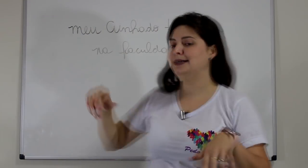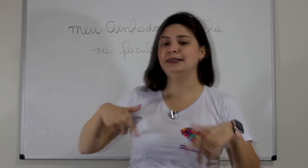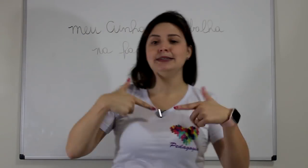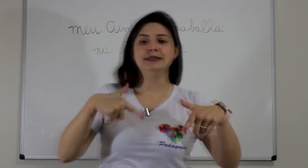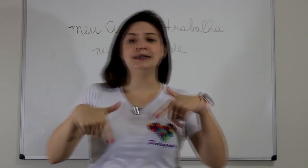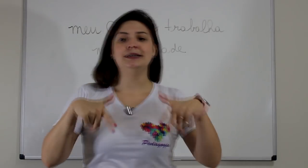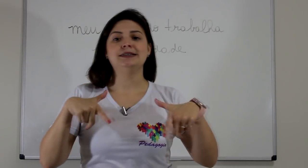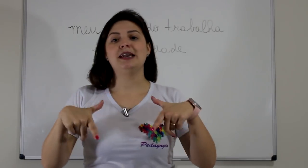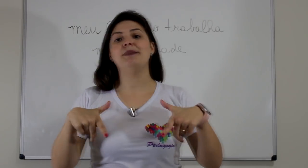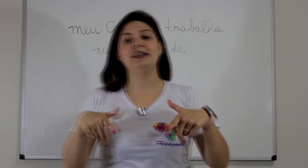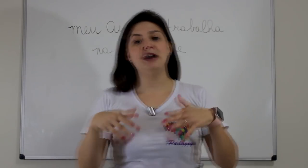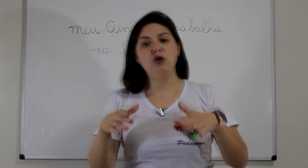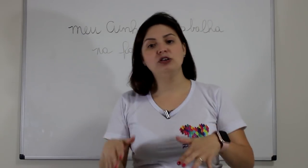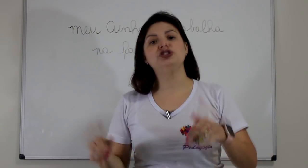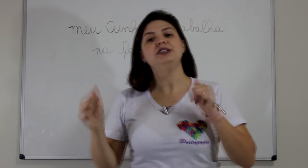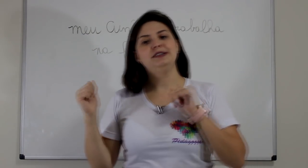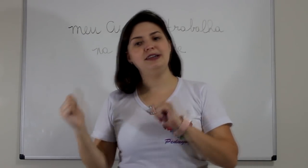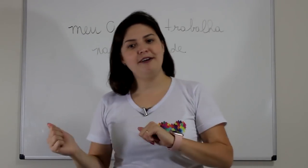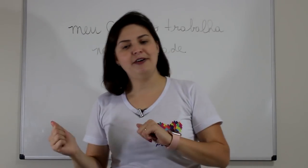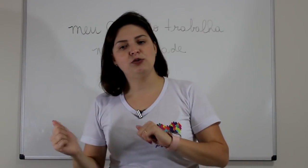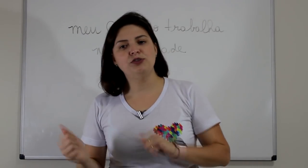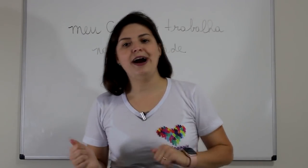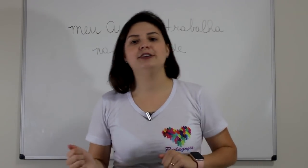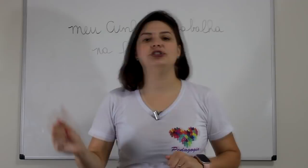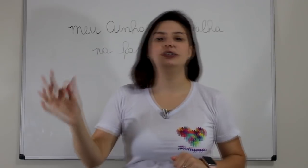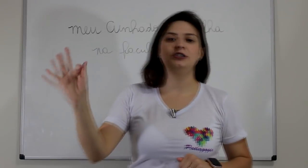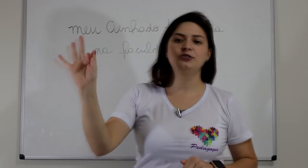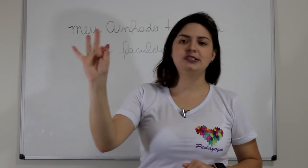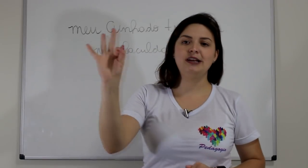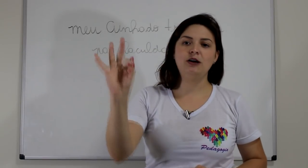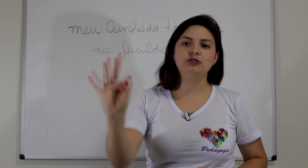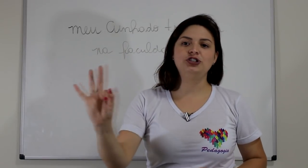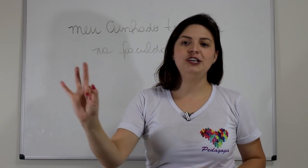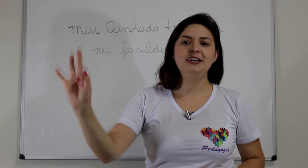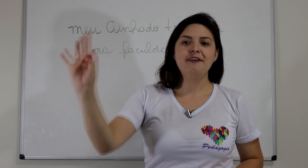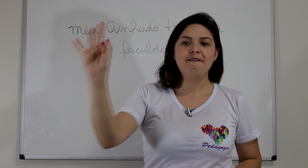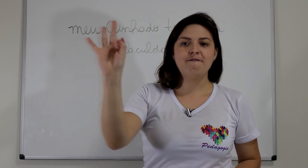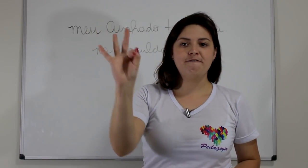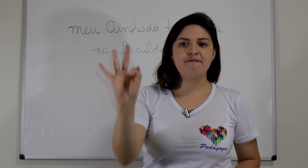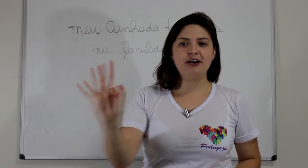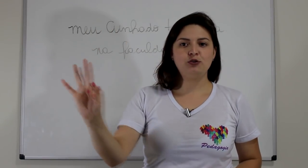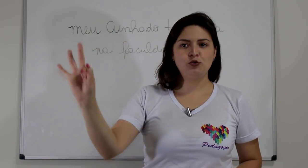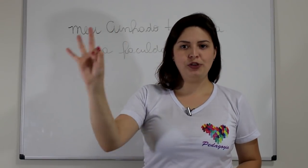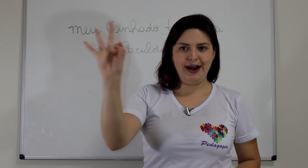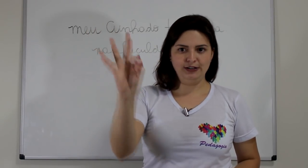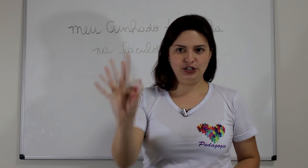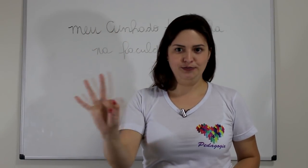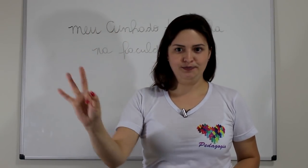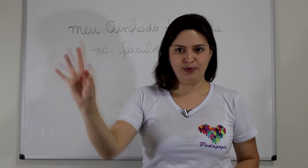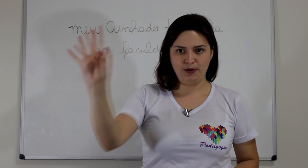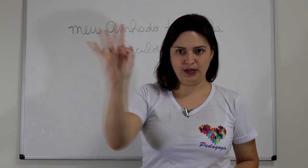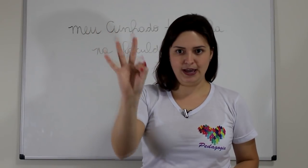trabalha onde? Na faculdade, e o sinal de faculdade,